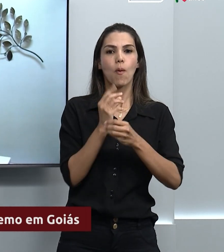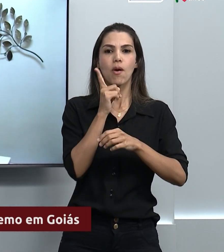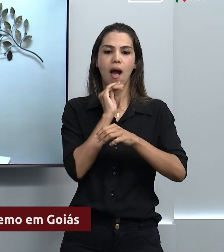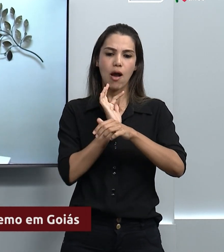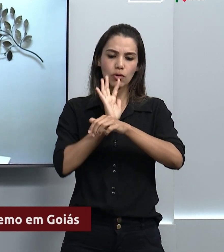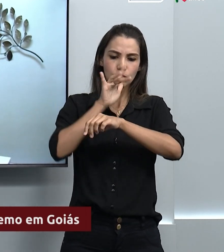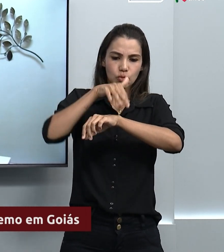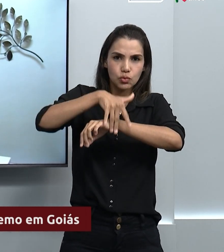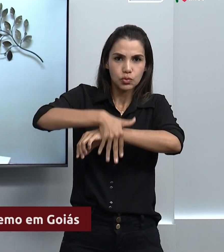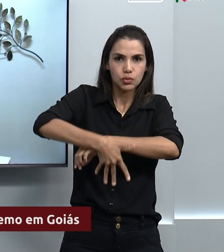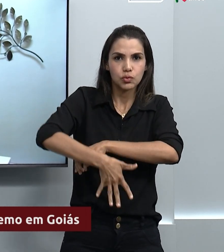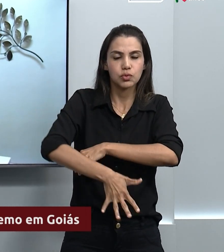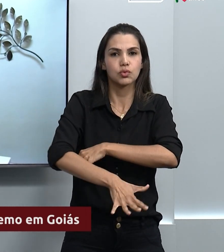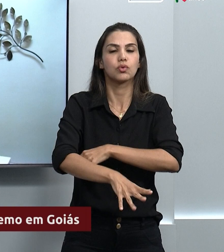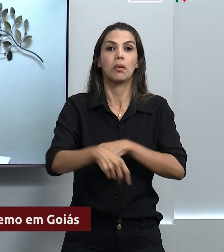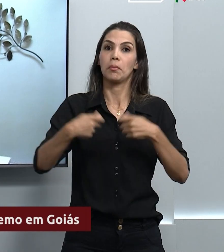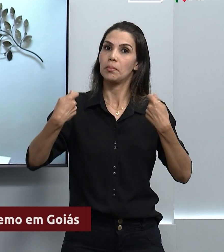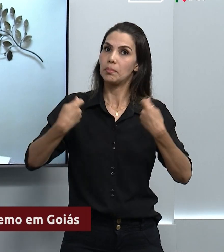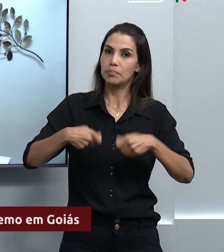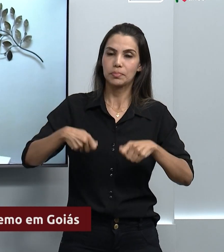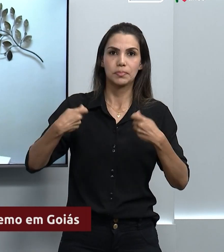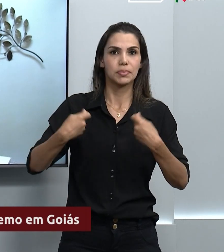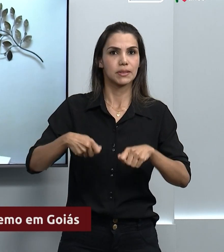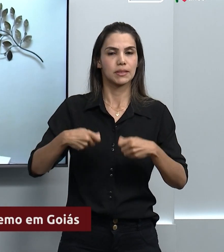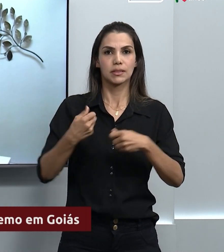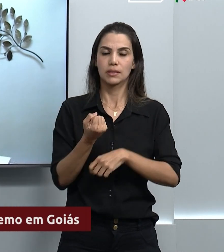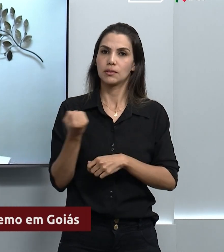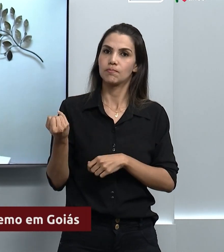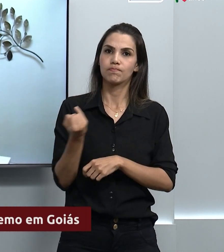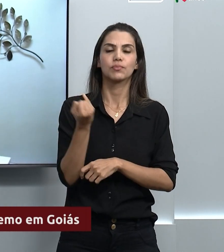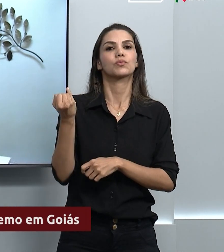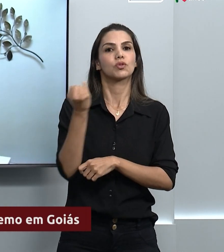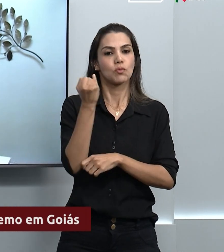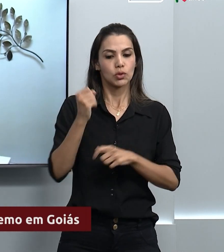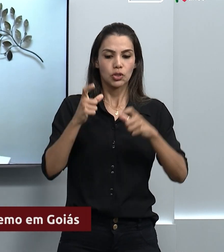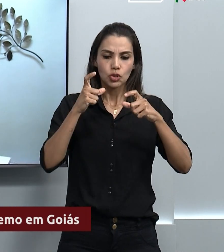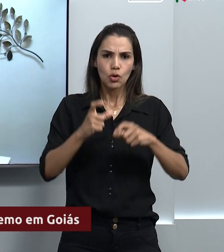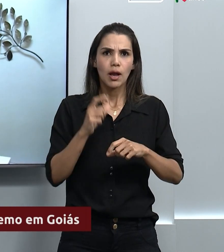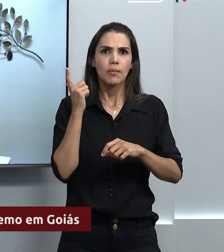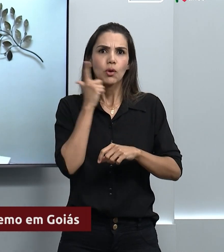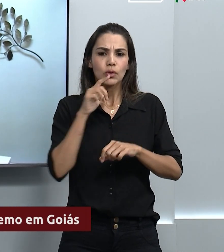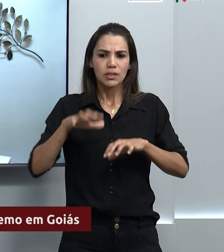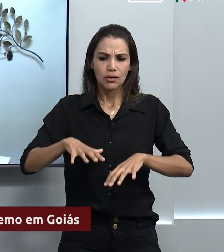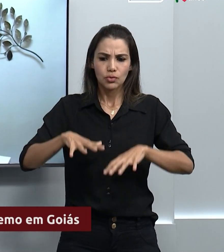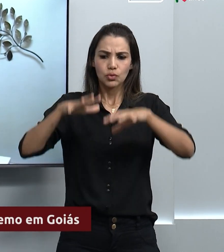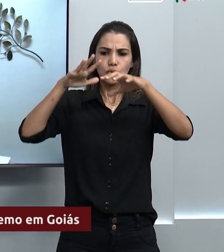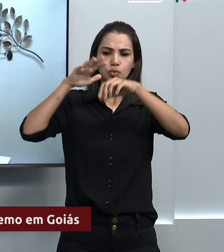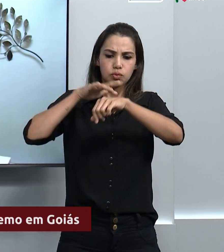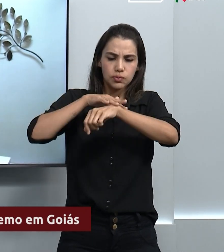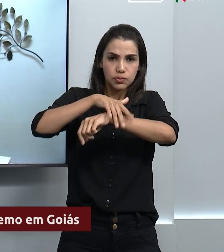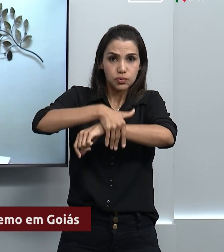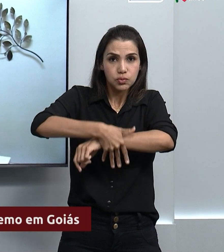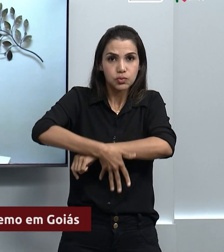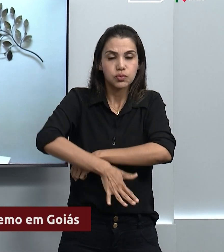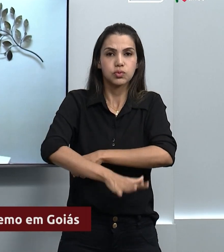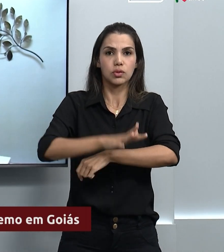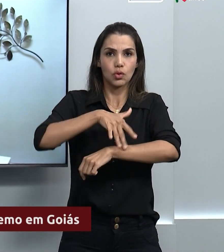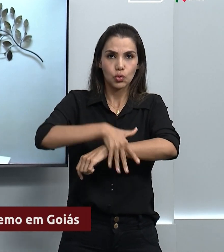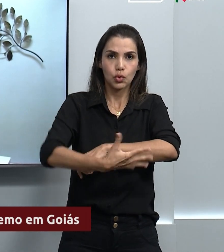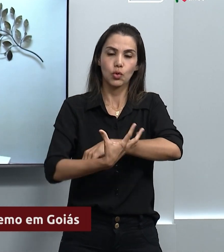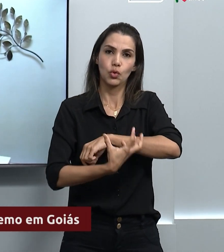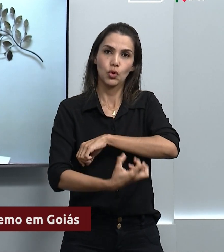mais rapidez. Mas isso não basta, a gente também precisa atender ao plano diretor, a gente precisa atender